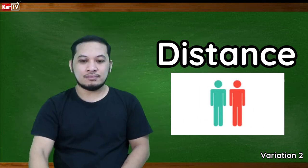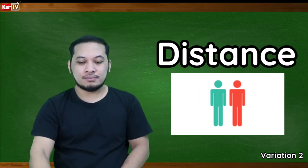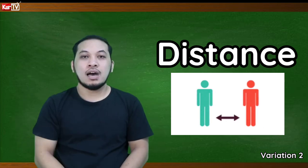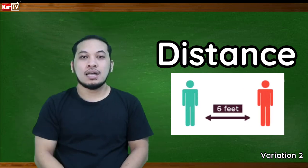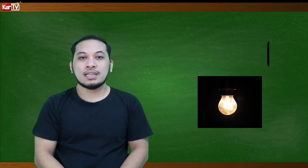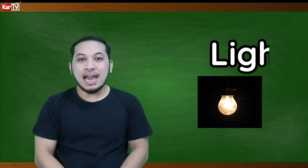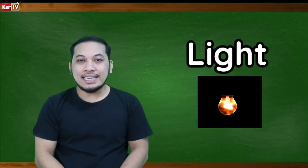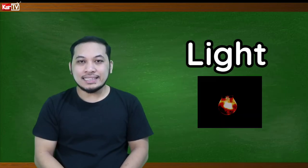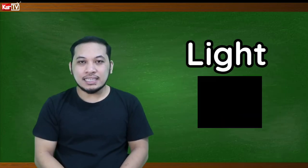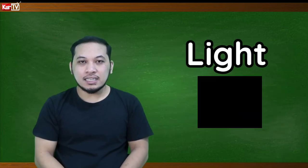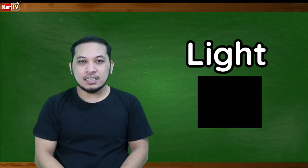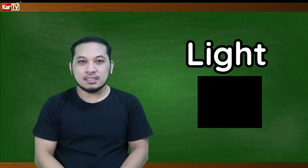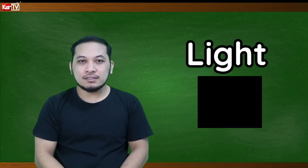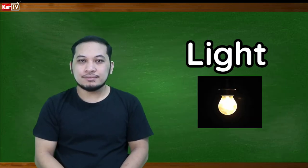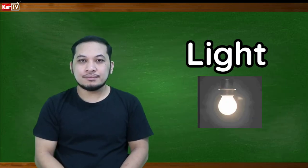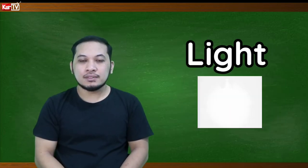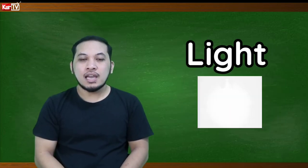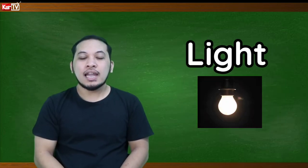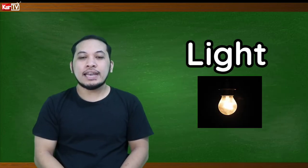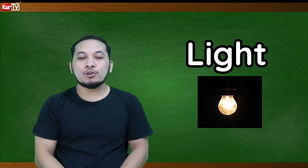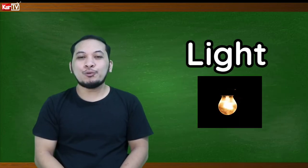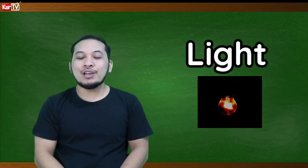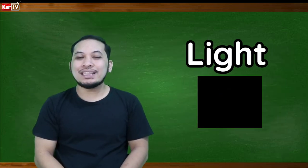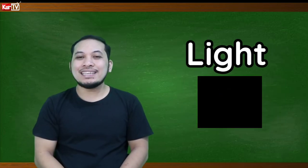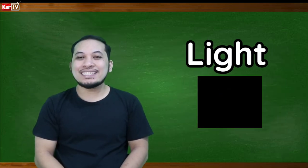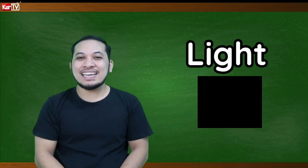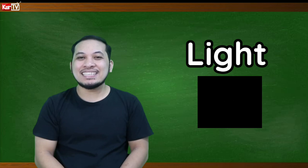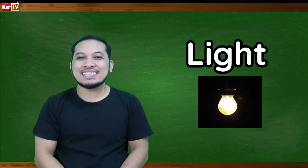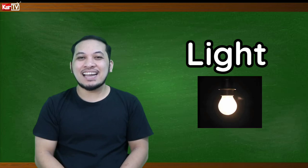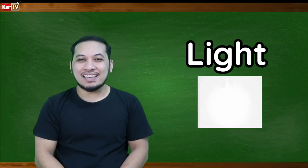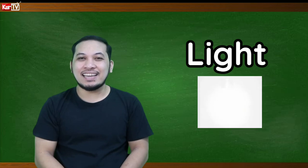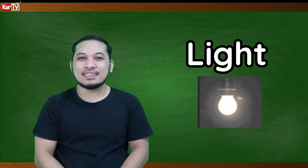Light. Ganito po natin isisenyas ang light.